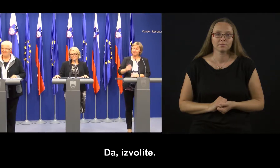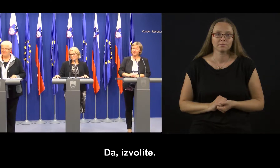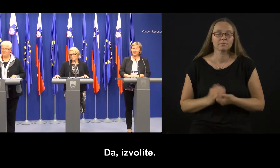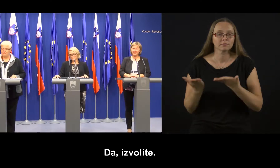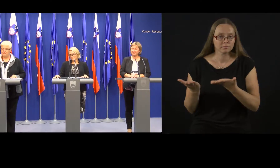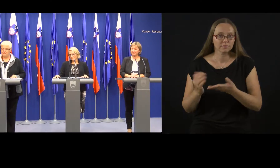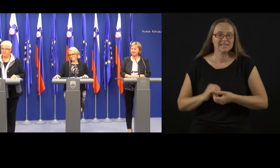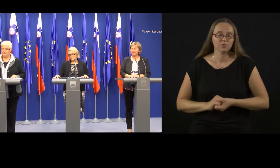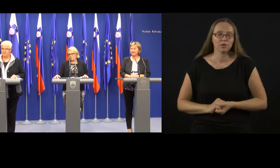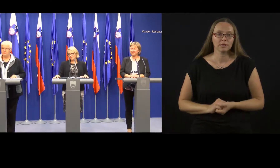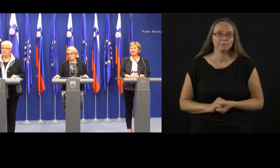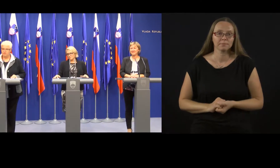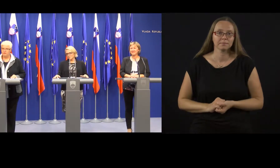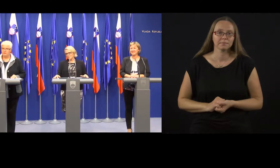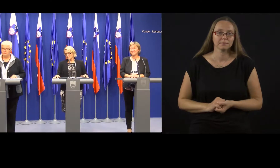Ja, izvolite.